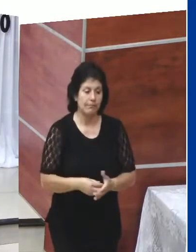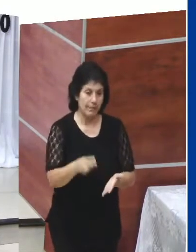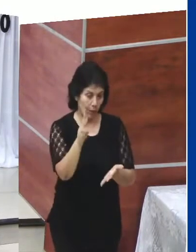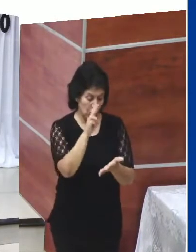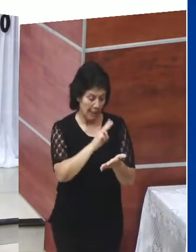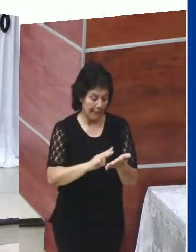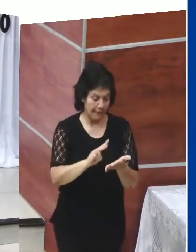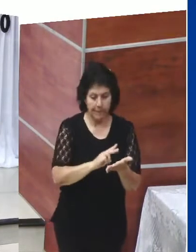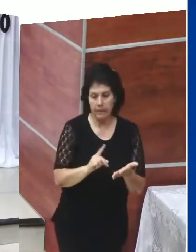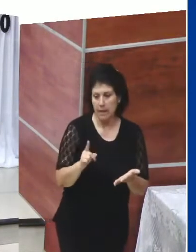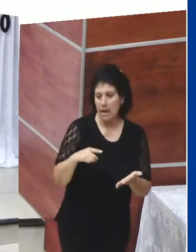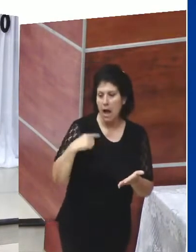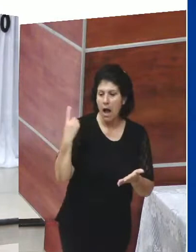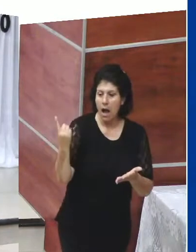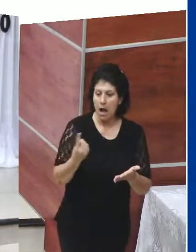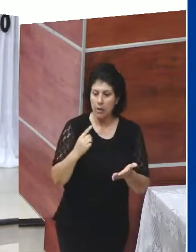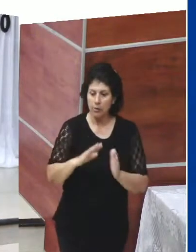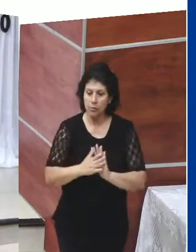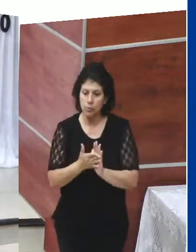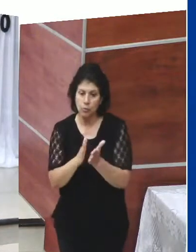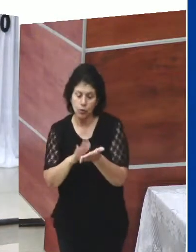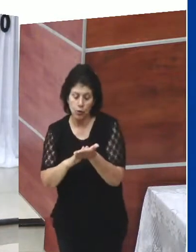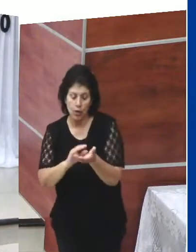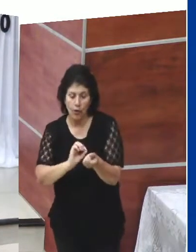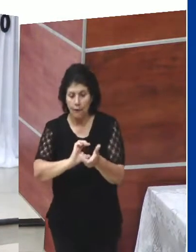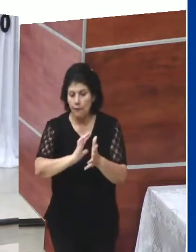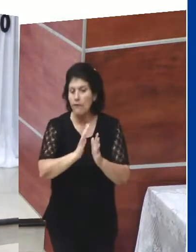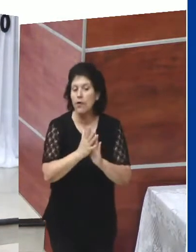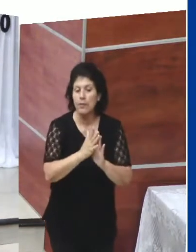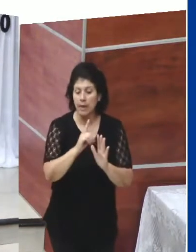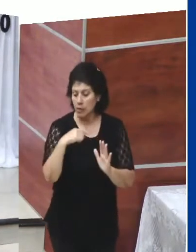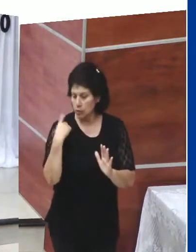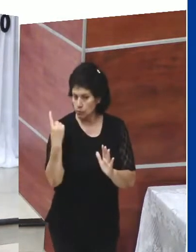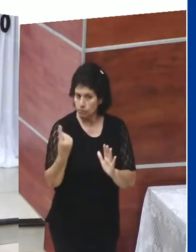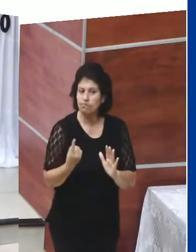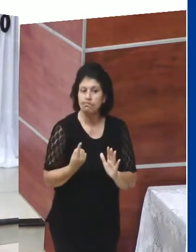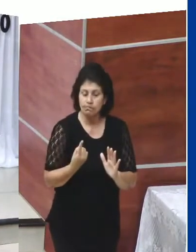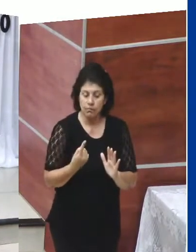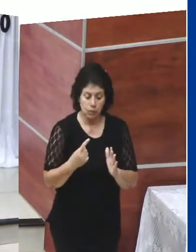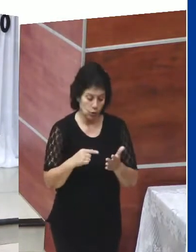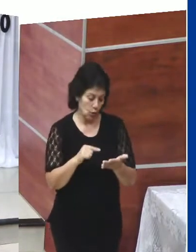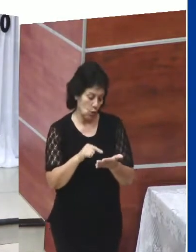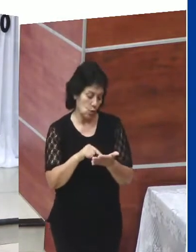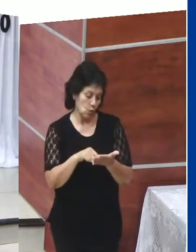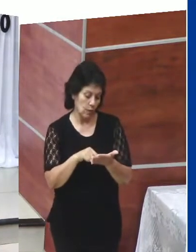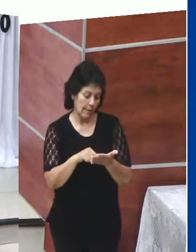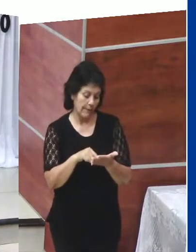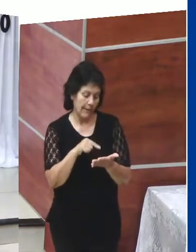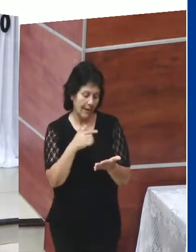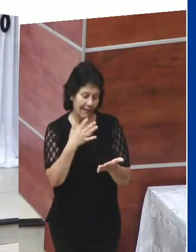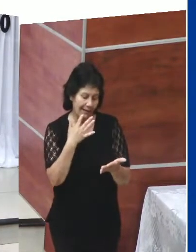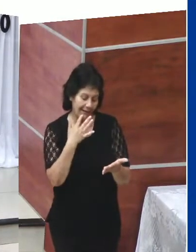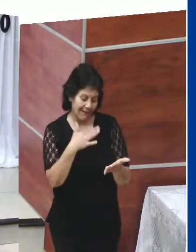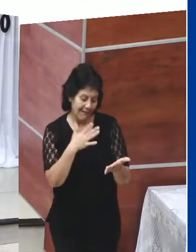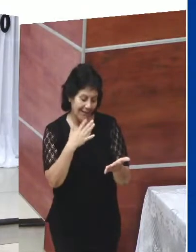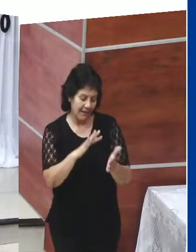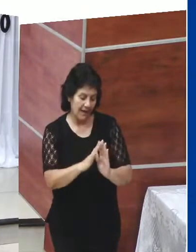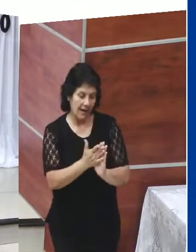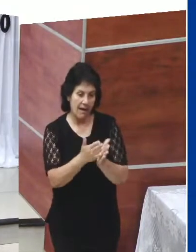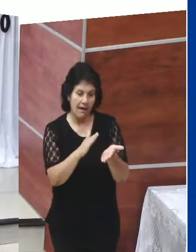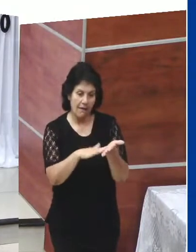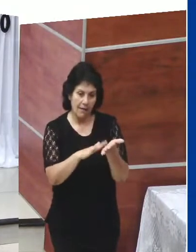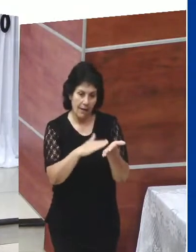a nosotros nos muestra una de las maneras de las que tenemos acceso hoy para asimilar la palabra de